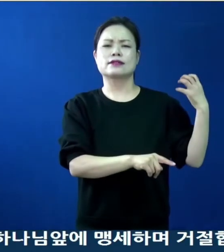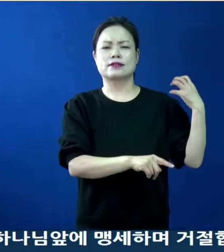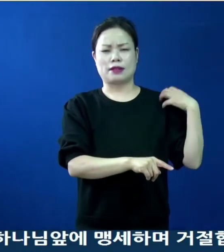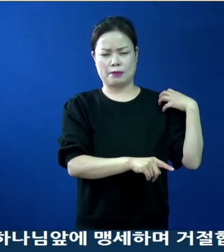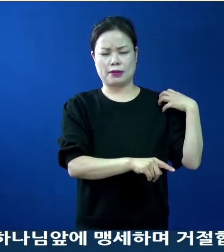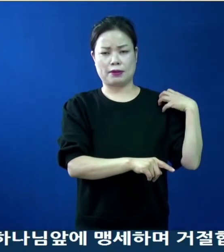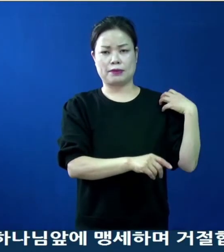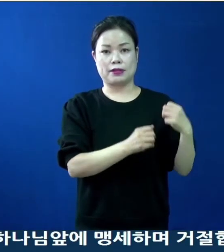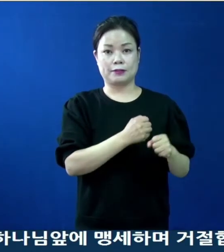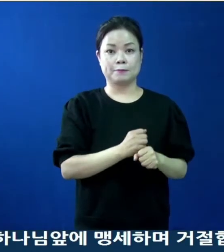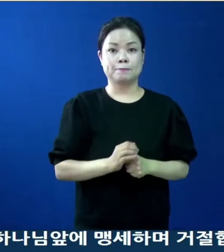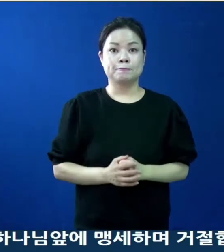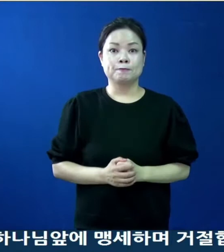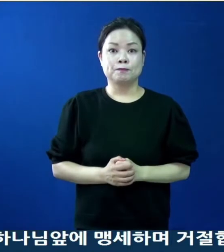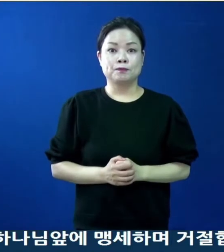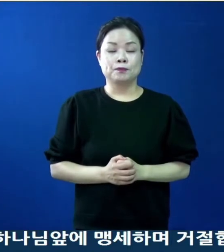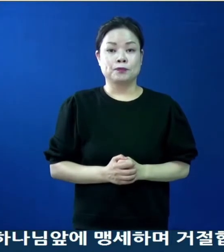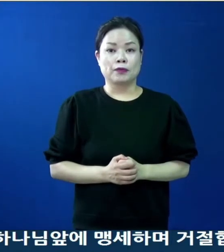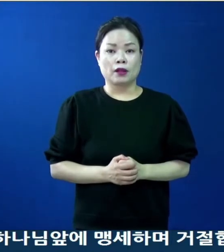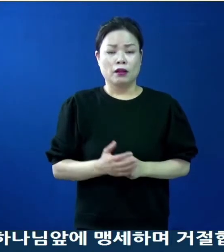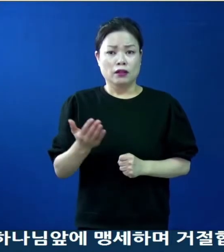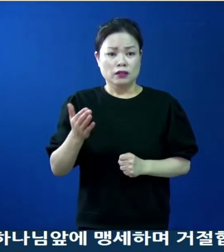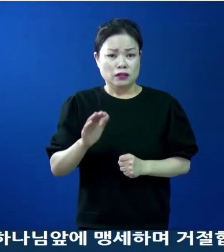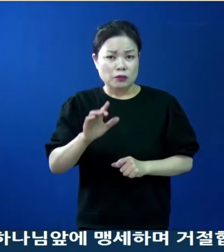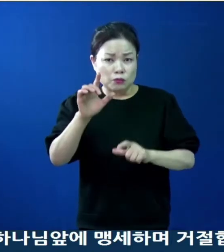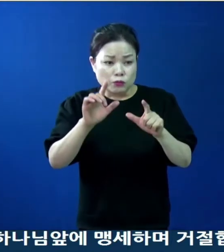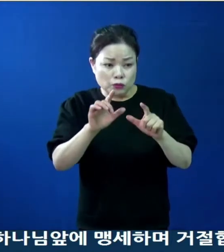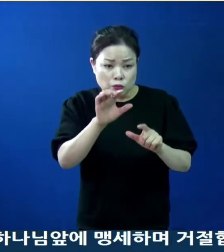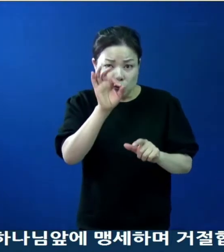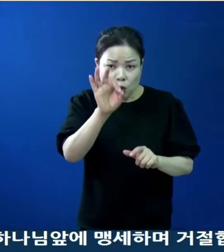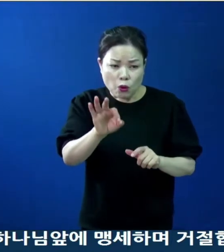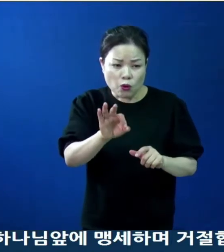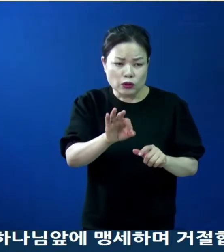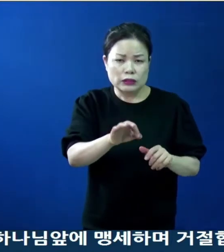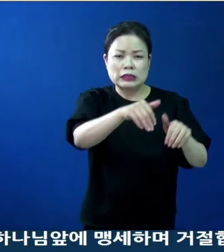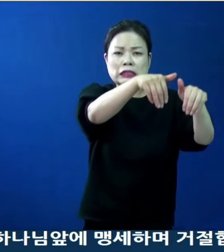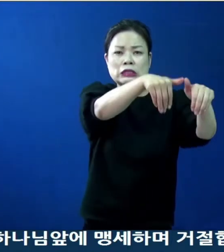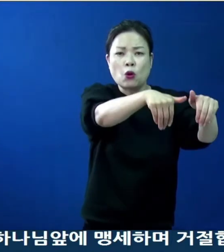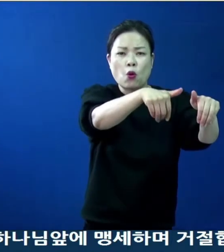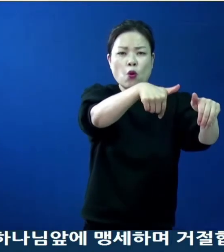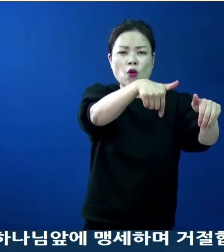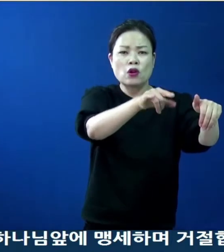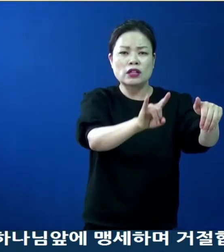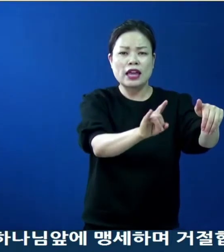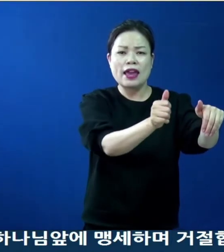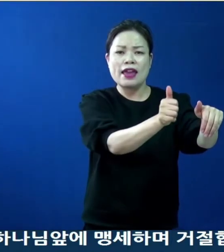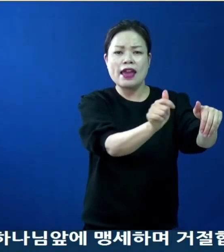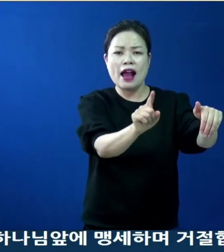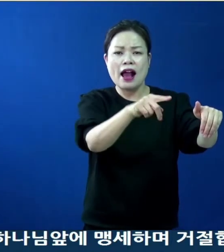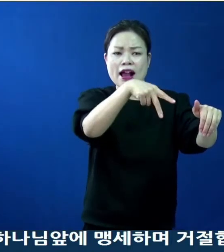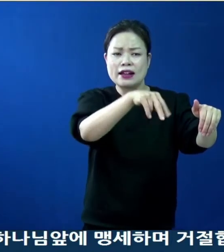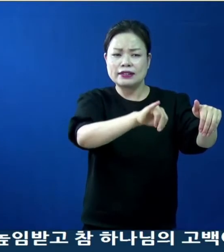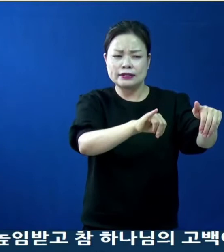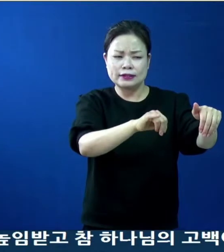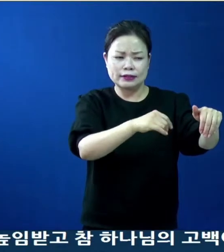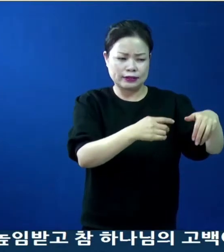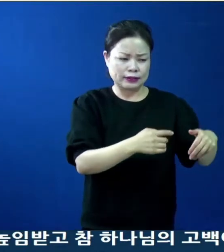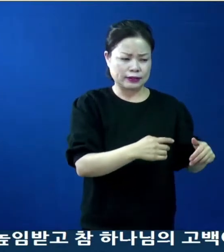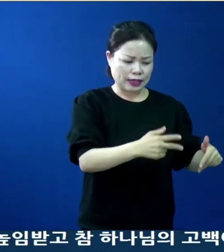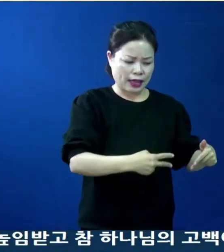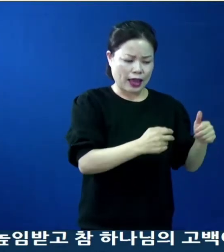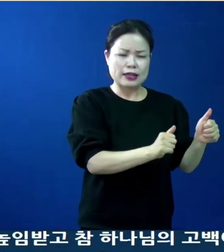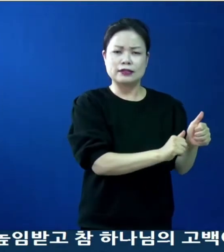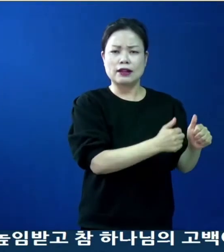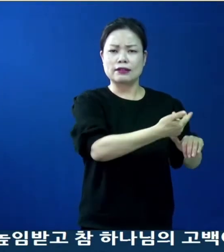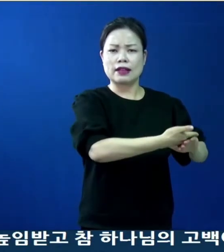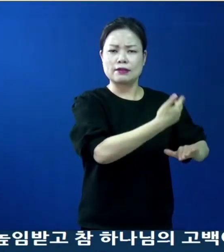것을 알 수 있습니다. 하지만 이런 모습을 본 게하시는 이런 엘리사와 다른 마음이 있었던